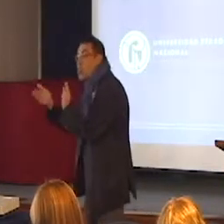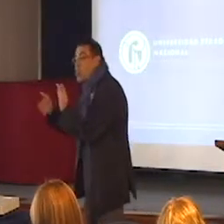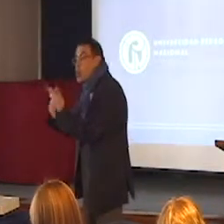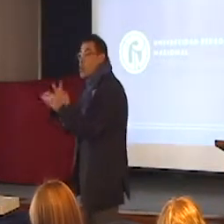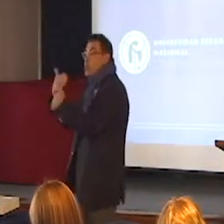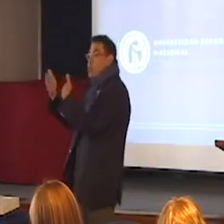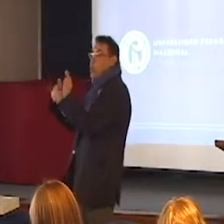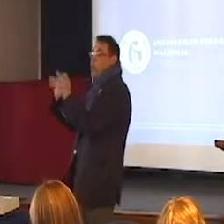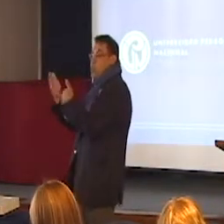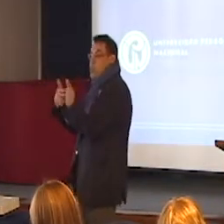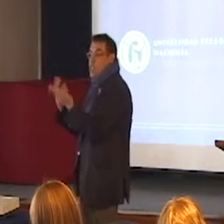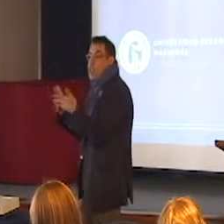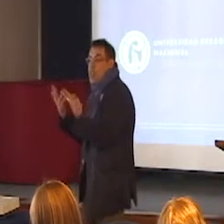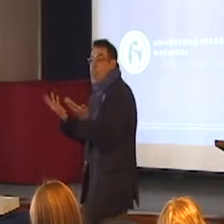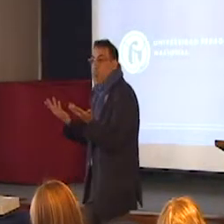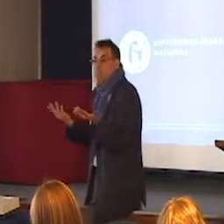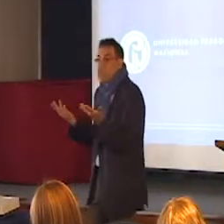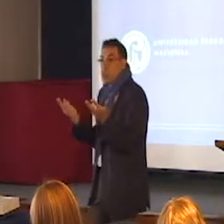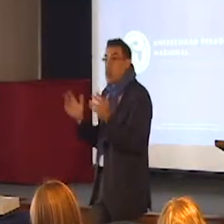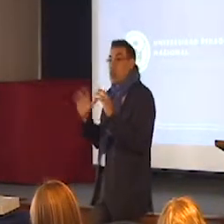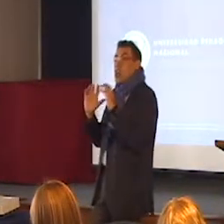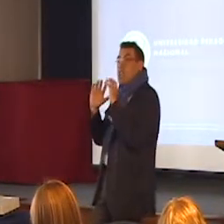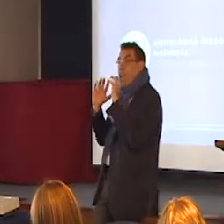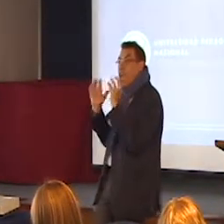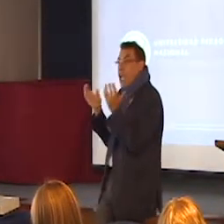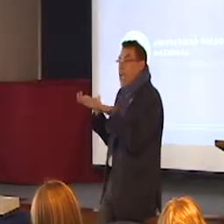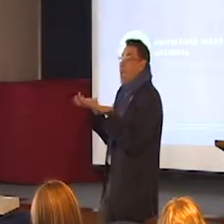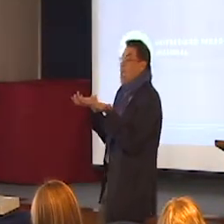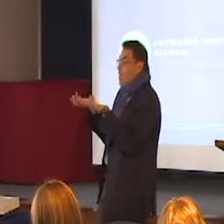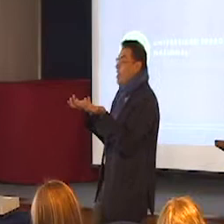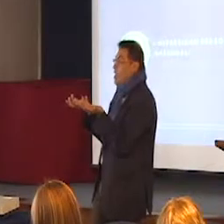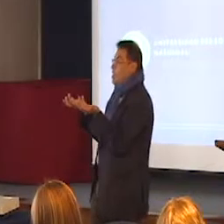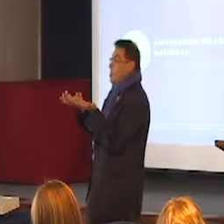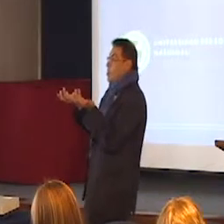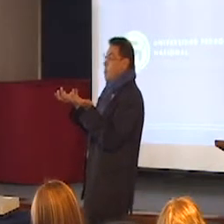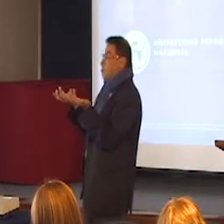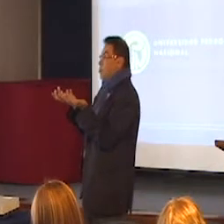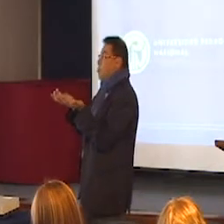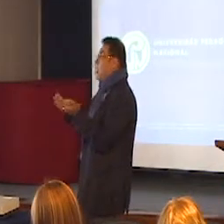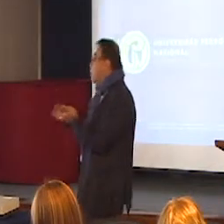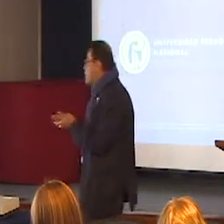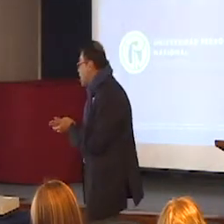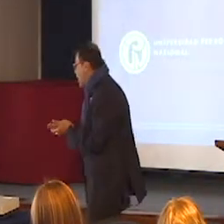ir generando unas propuestas de transformación que